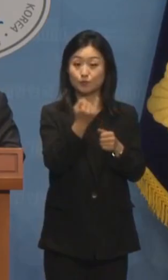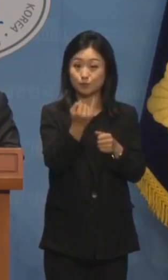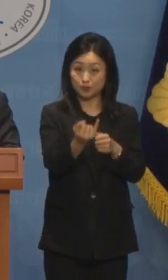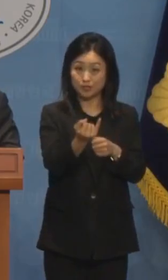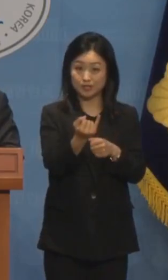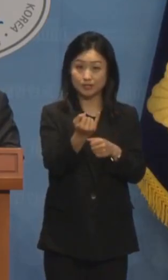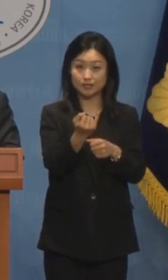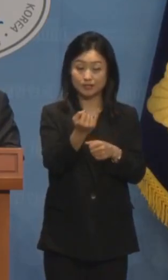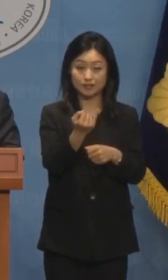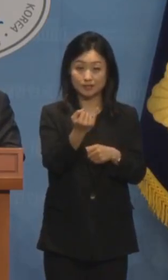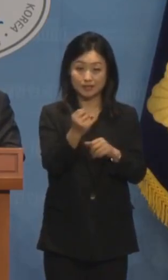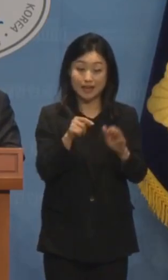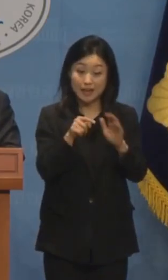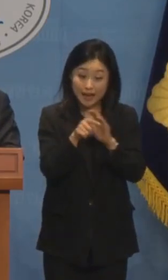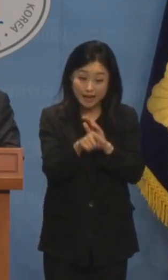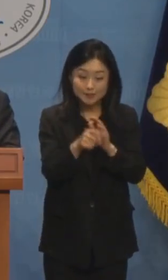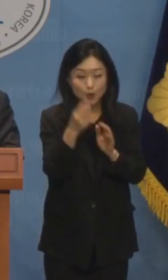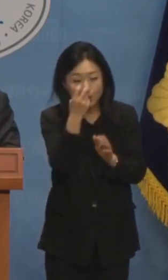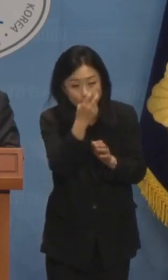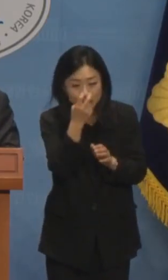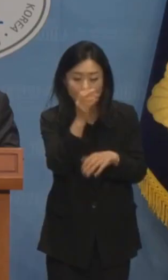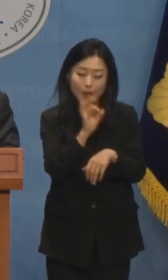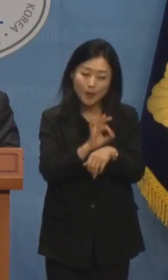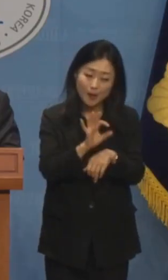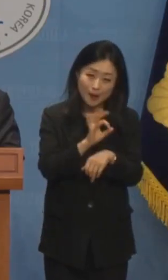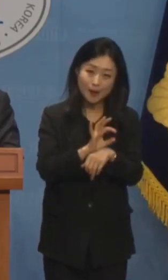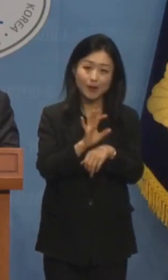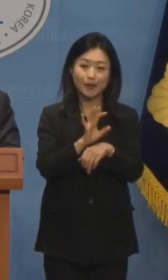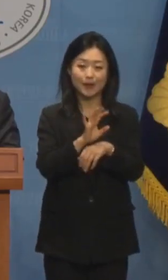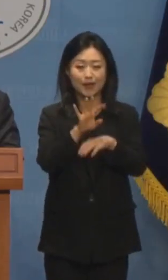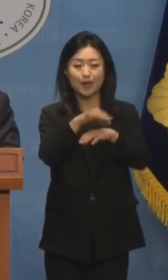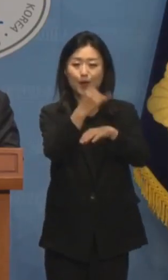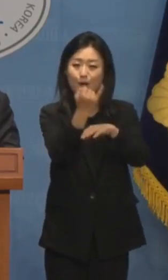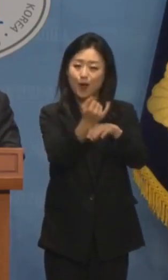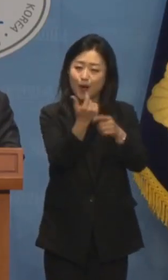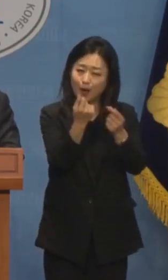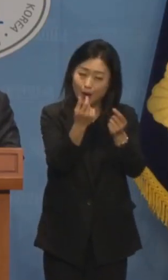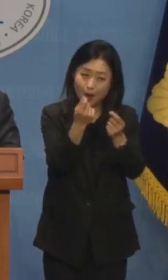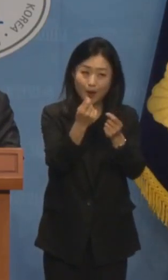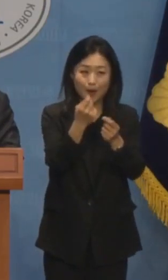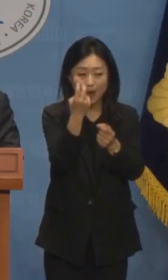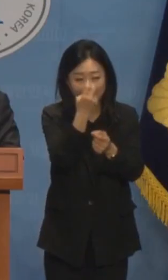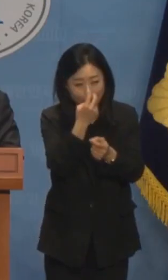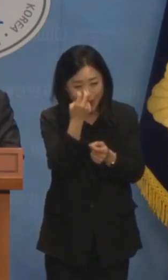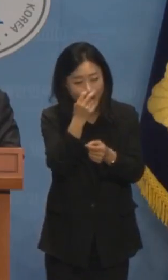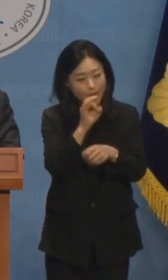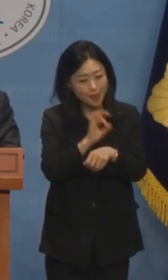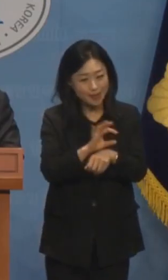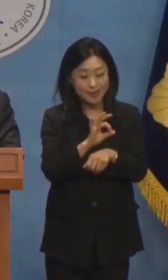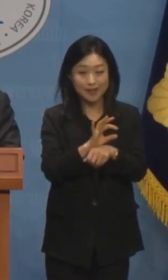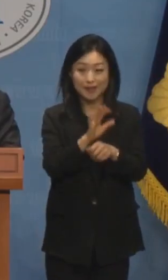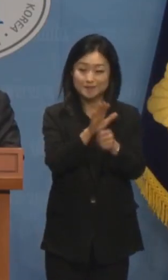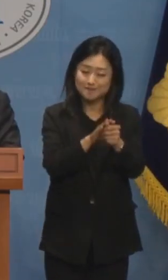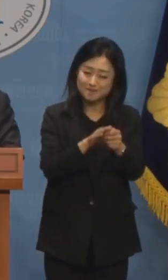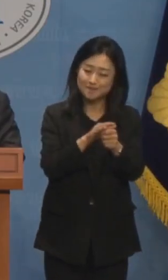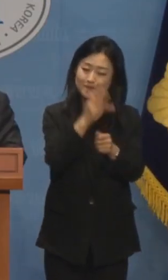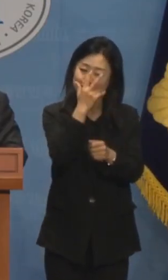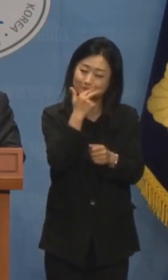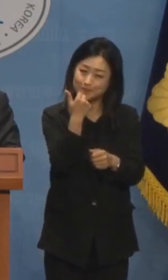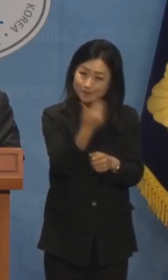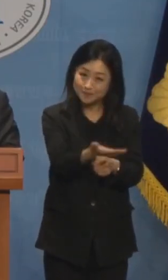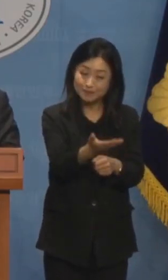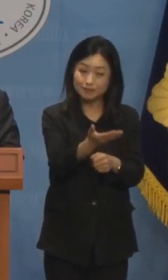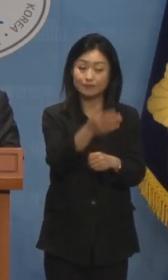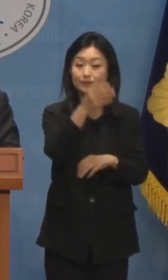비공개 출장 조사, 황제 조사 등 편파적이고 봐주기 수사로 일관한 검찰과 김건희 여사 무혐의 처분에